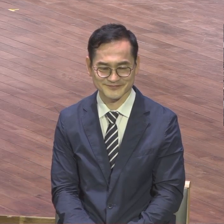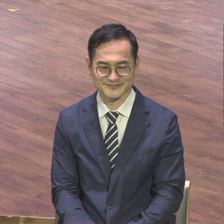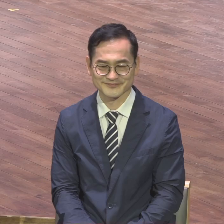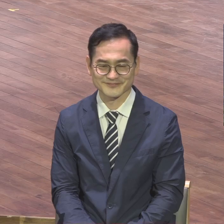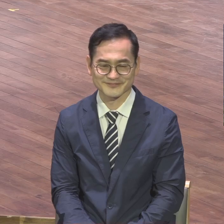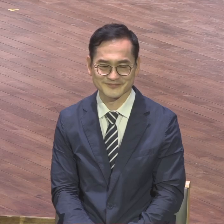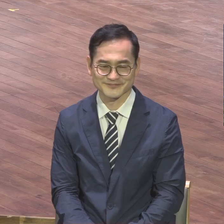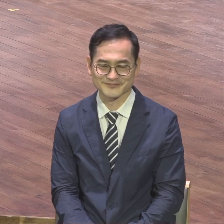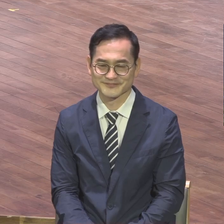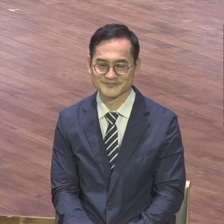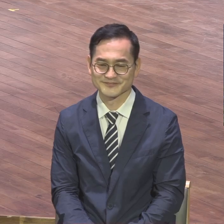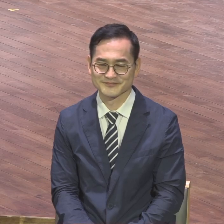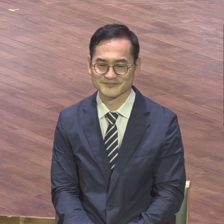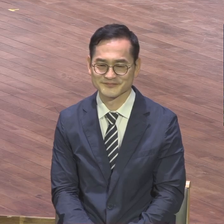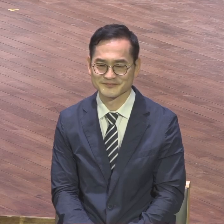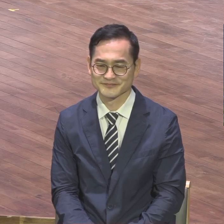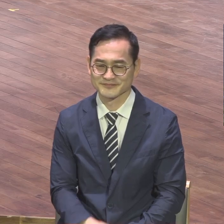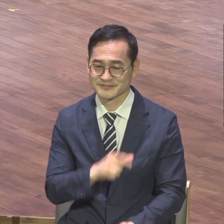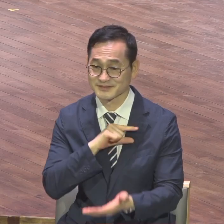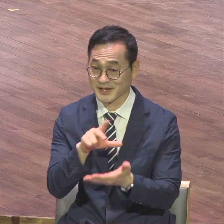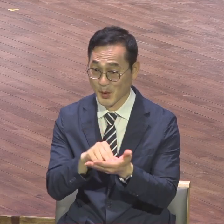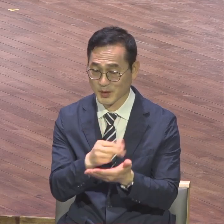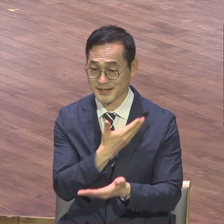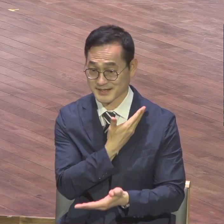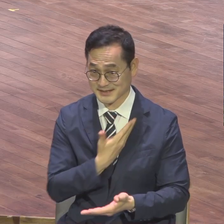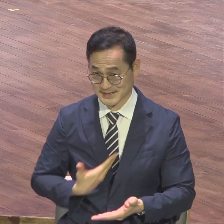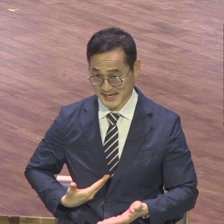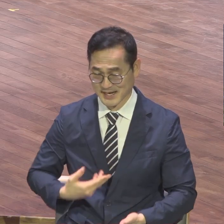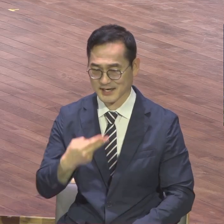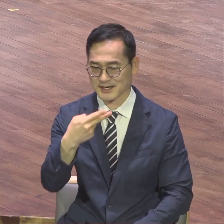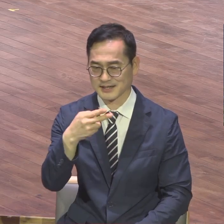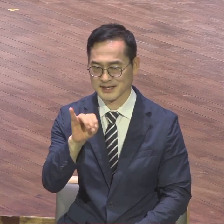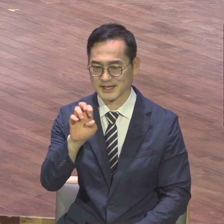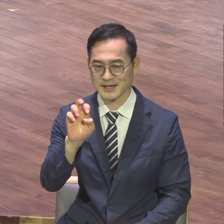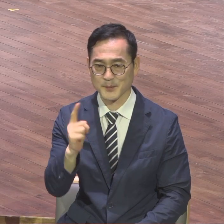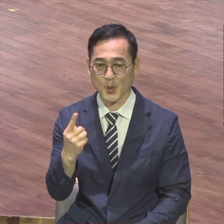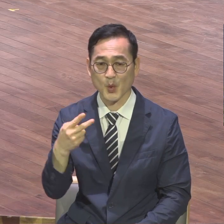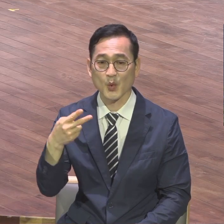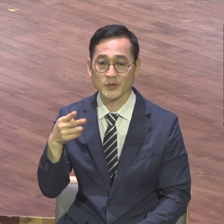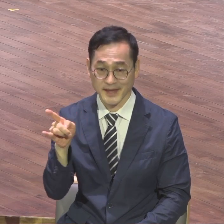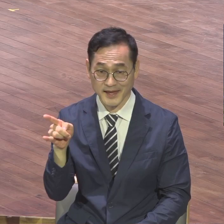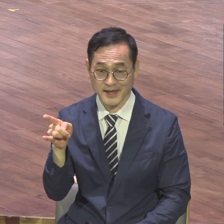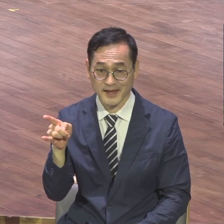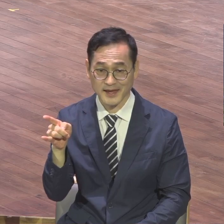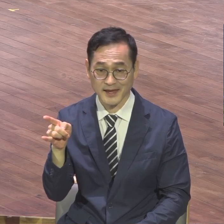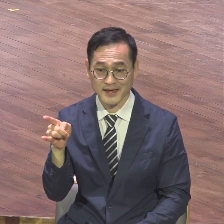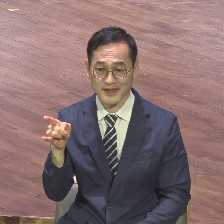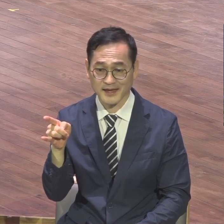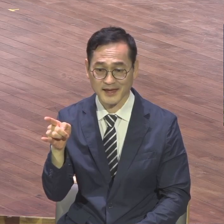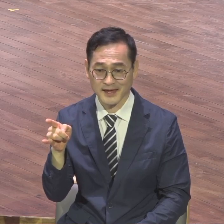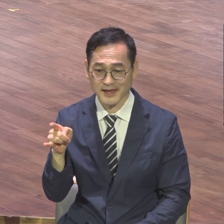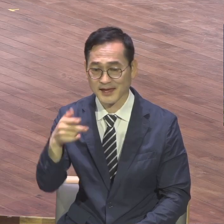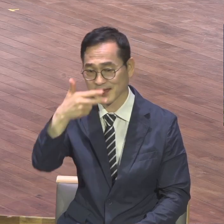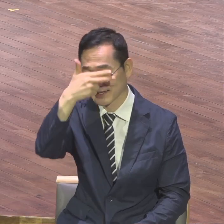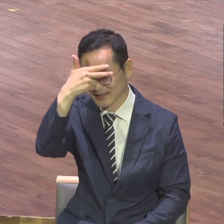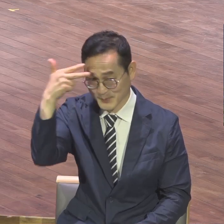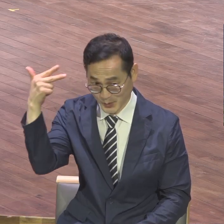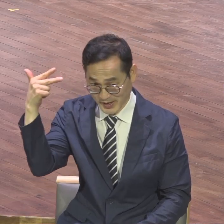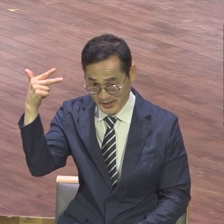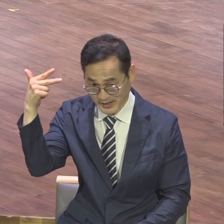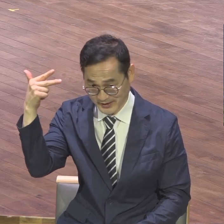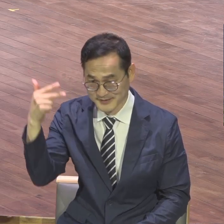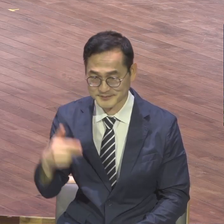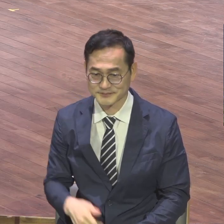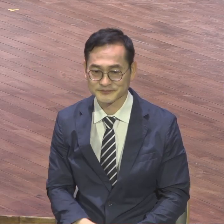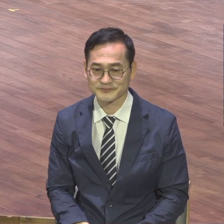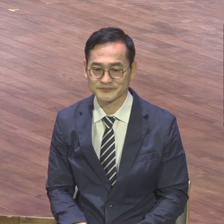이것 이런 말씀 가지고 제자 디모데라는 제목으로 말씀을 드립니다. 지난 두 주간에 걸쳐서 여러분 뉴스